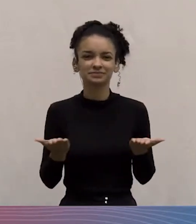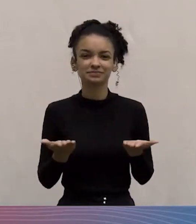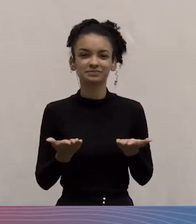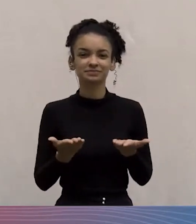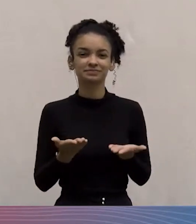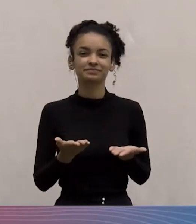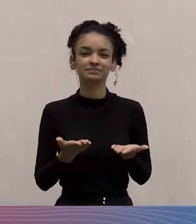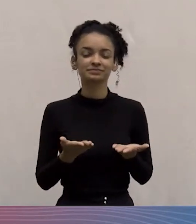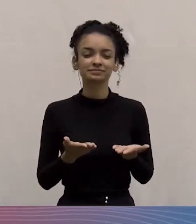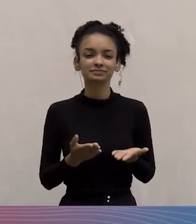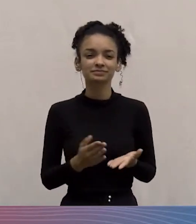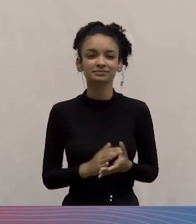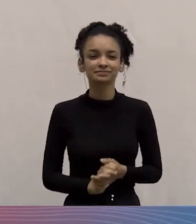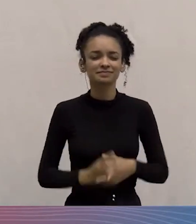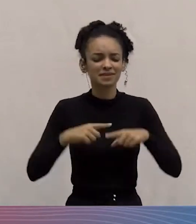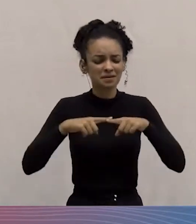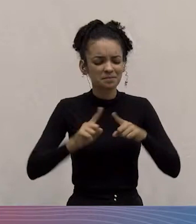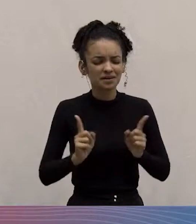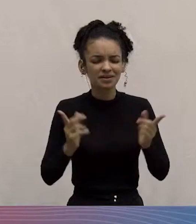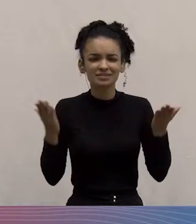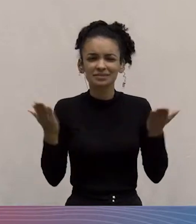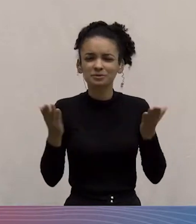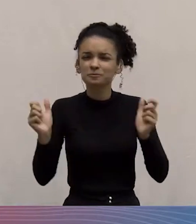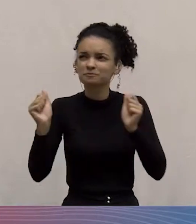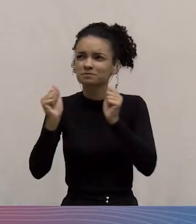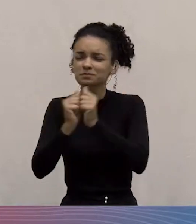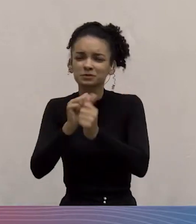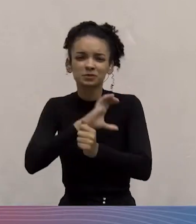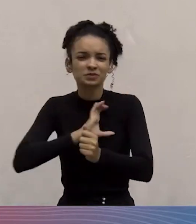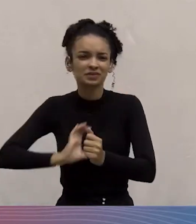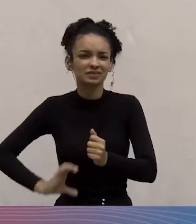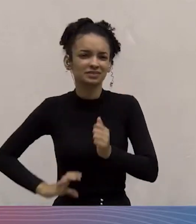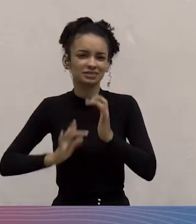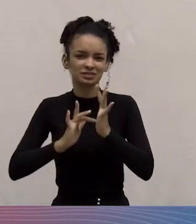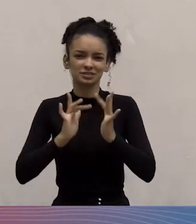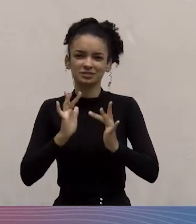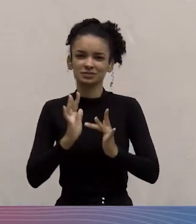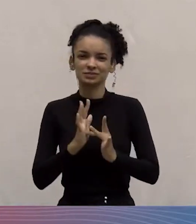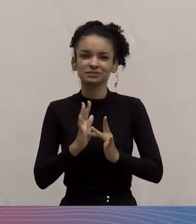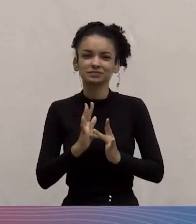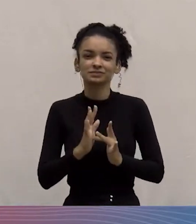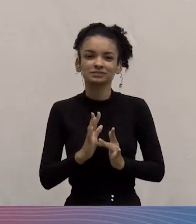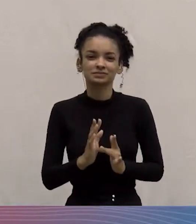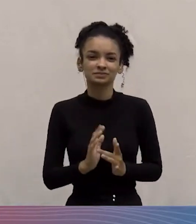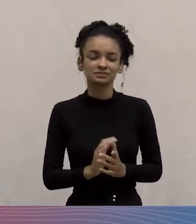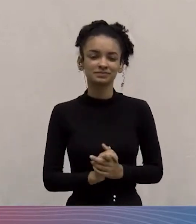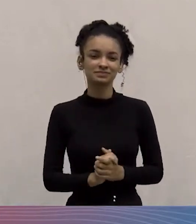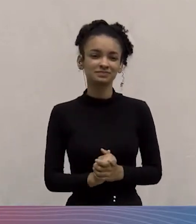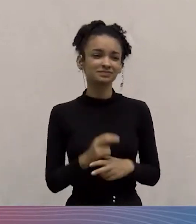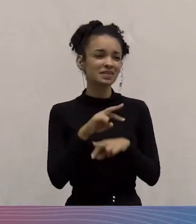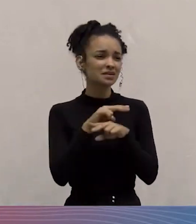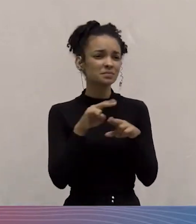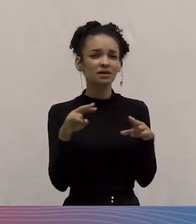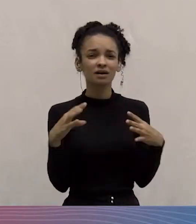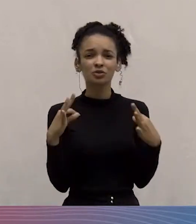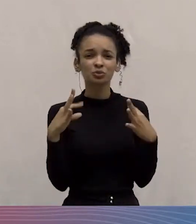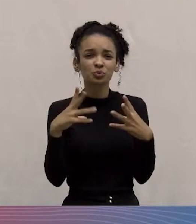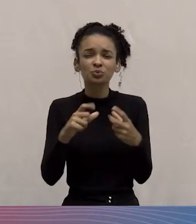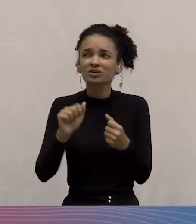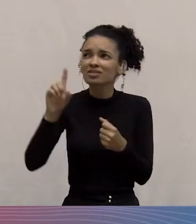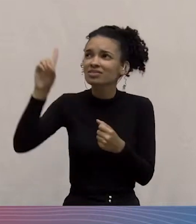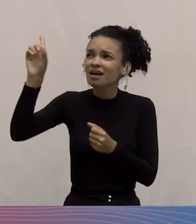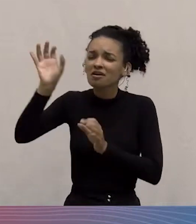agora, em Cristo Jesus. Irmãos, tudo que